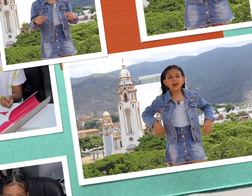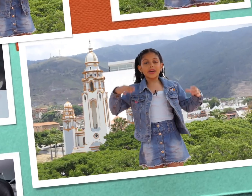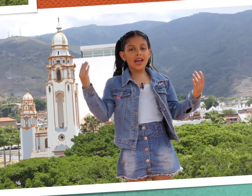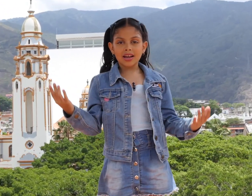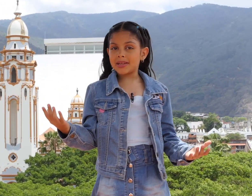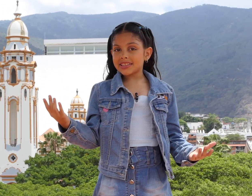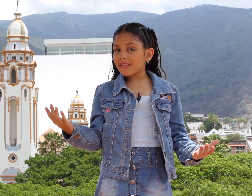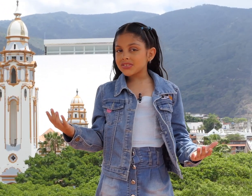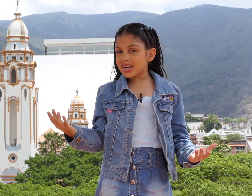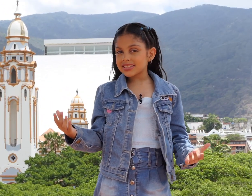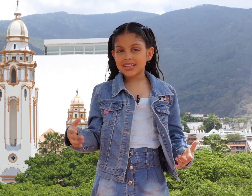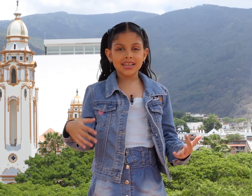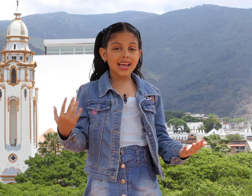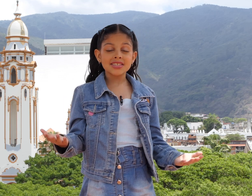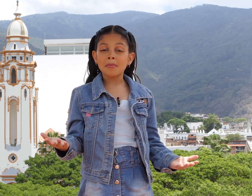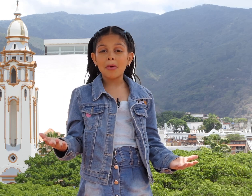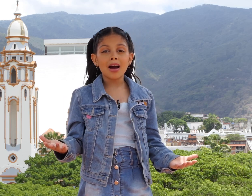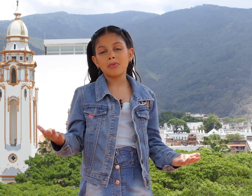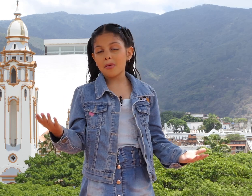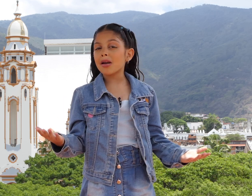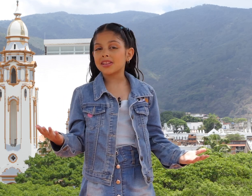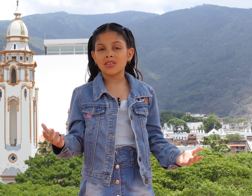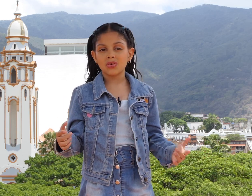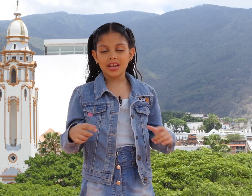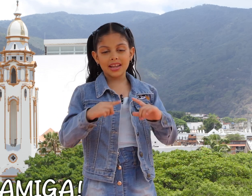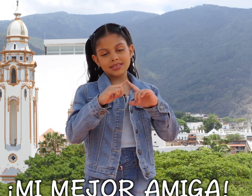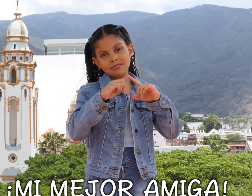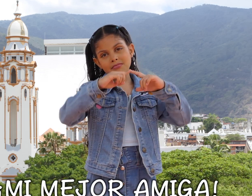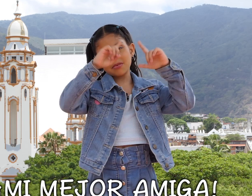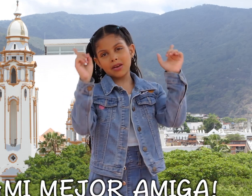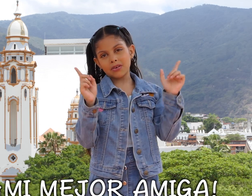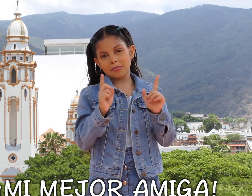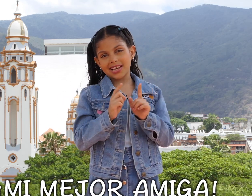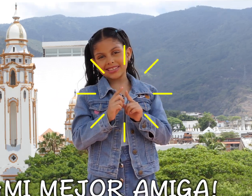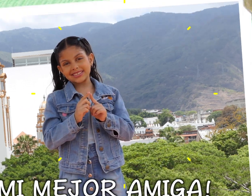Aunque haga mis travesuras, gracias, mamá, por amarme tanto. Eres mi mejor amiga.